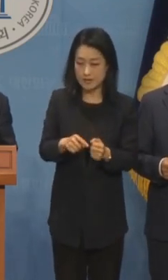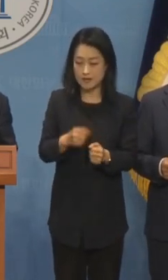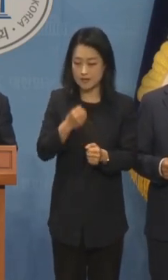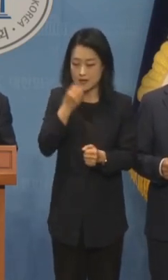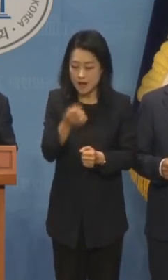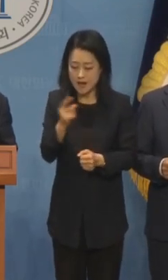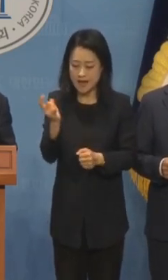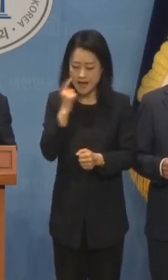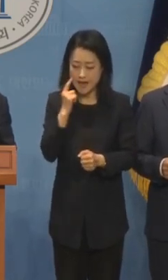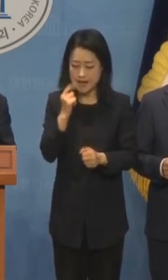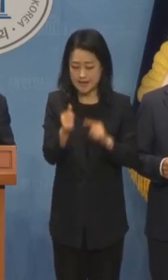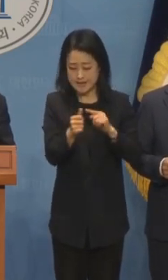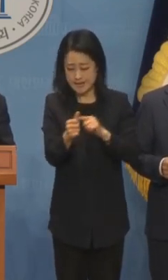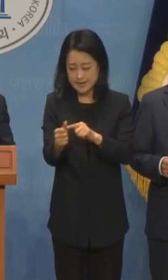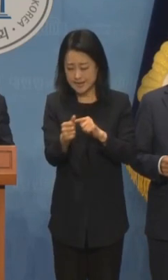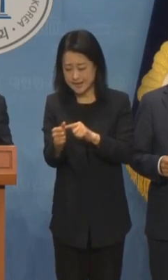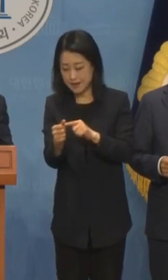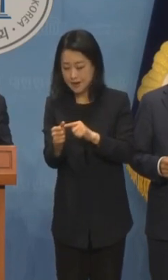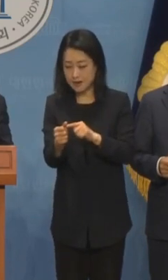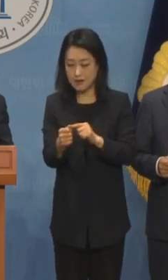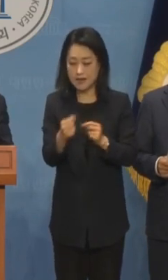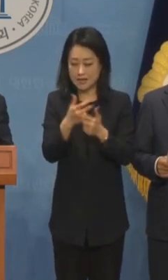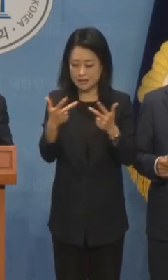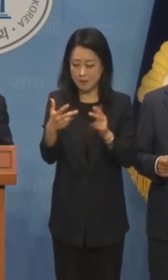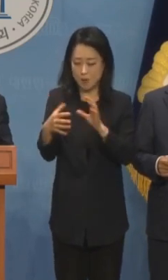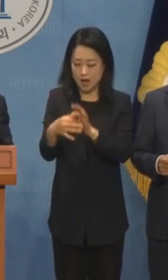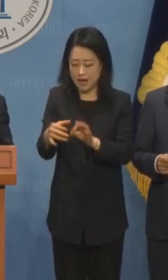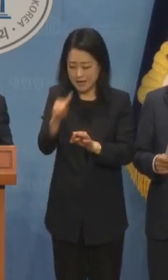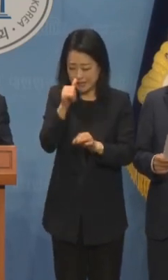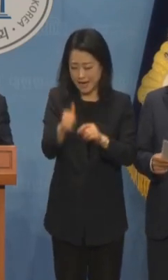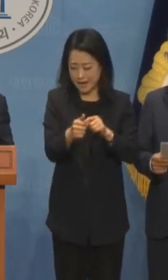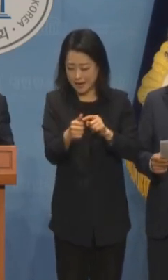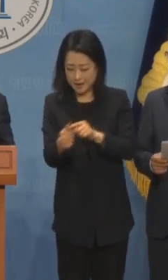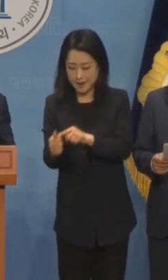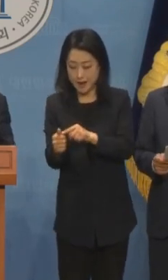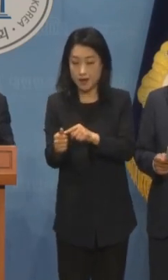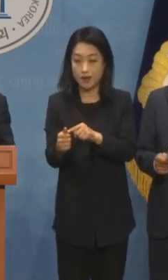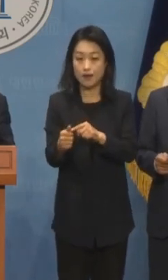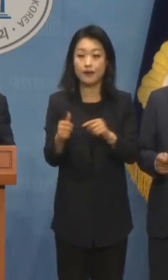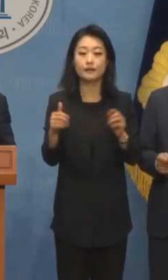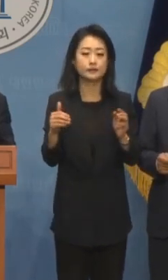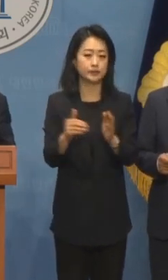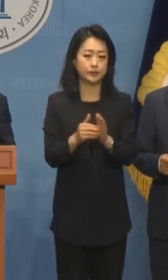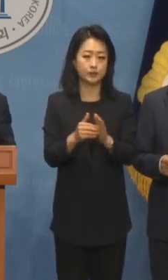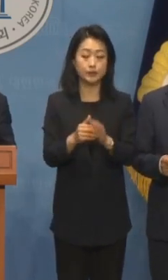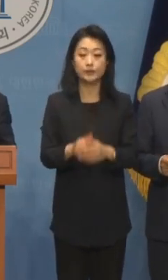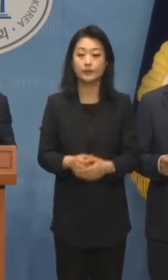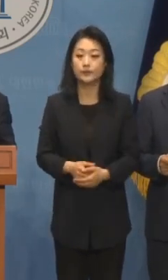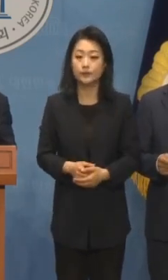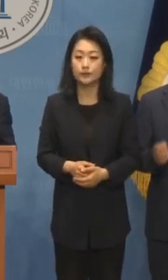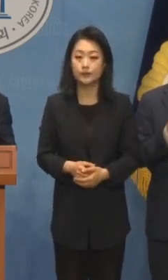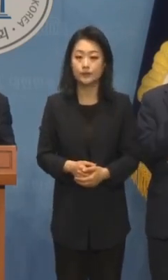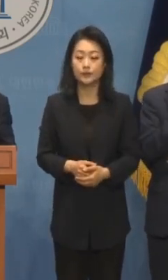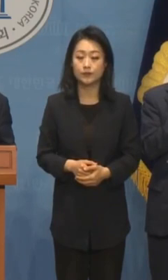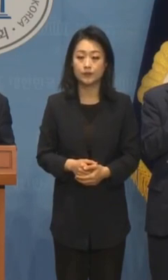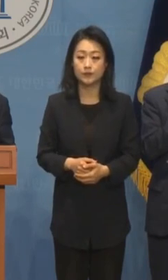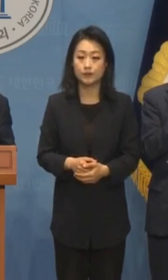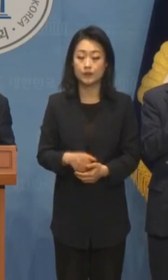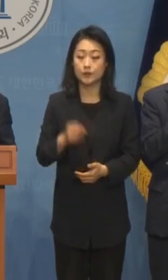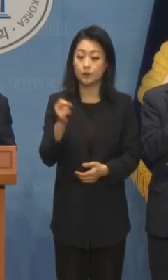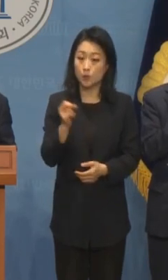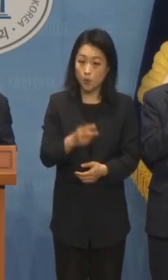허위 진술 압박을 했다는 것이 저희 판단입니다. 이러한 모습은 다른 사건,